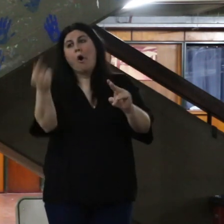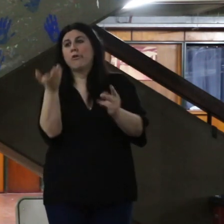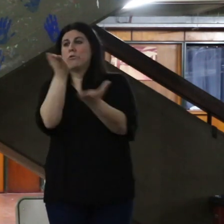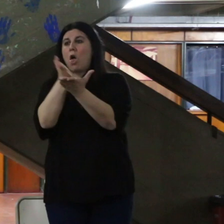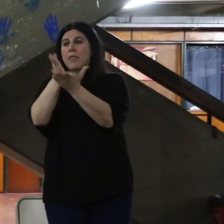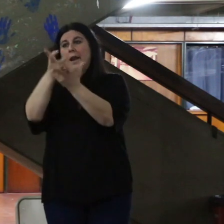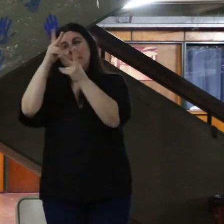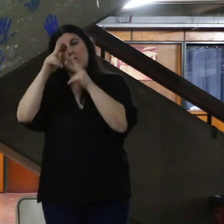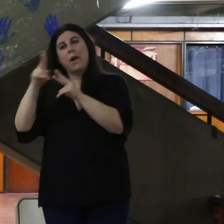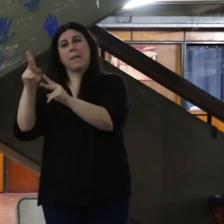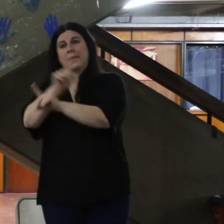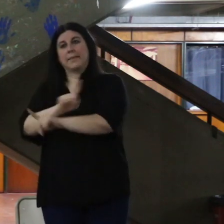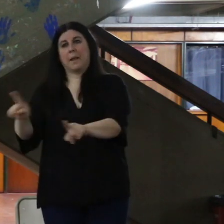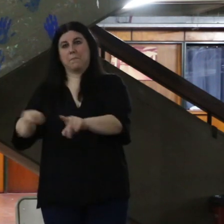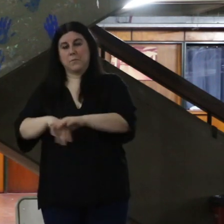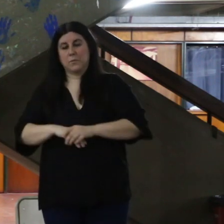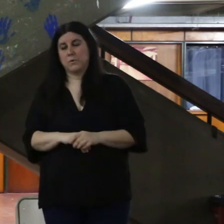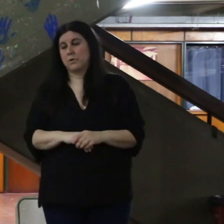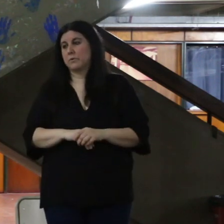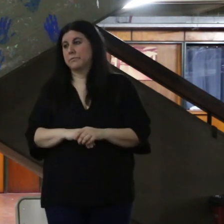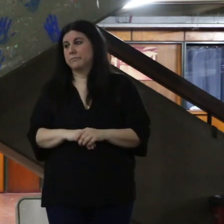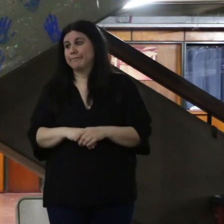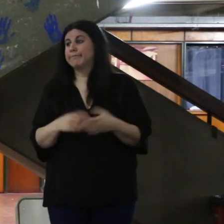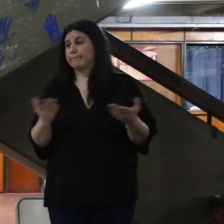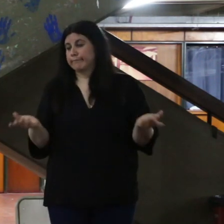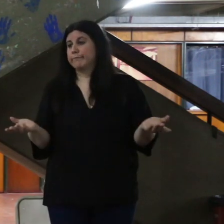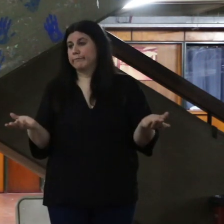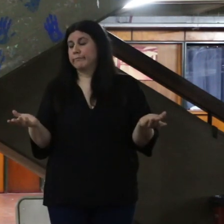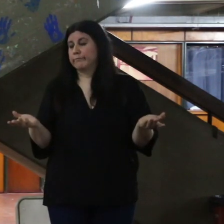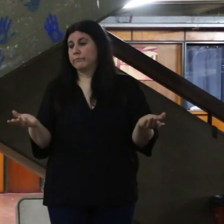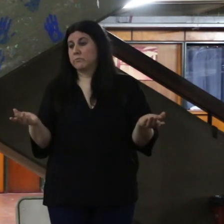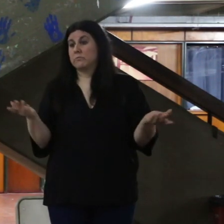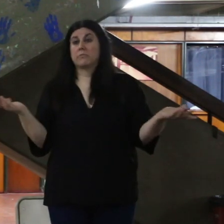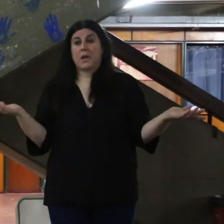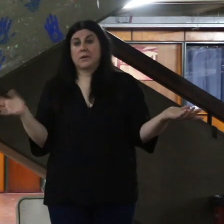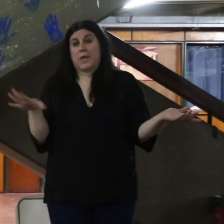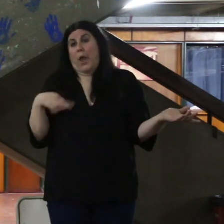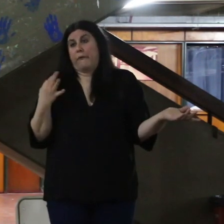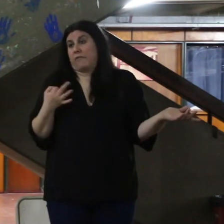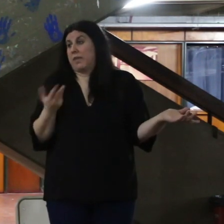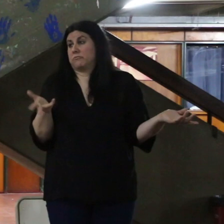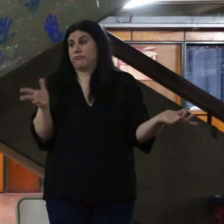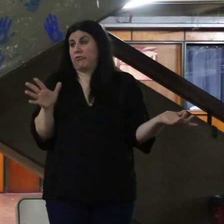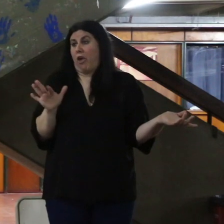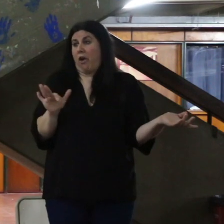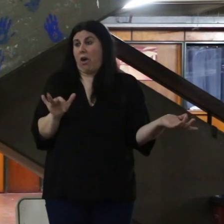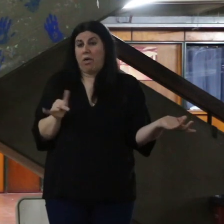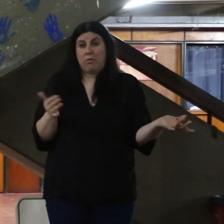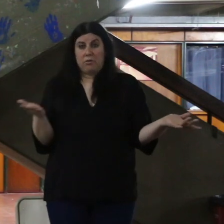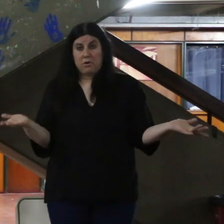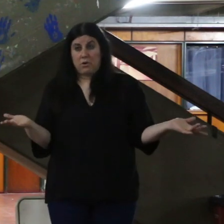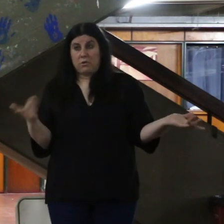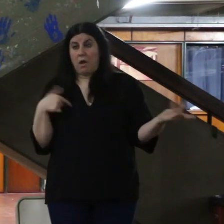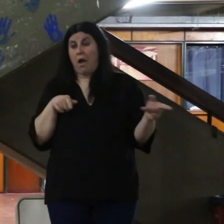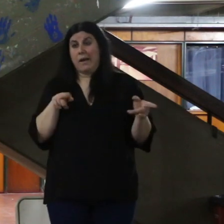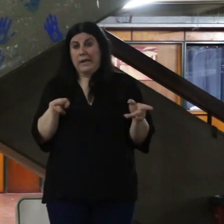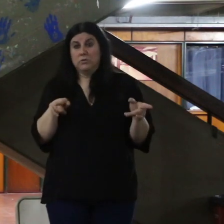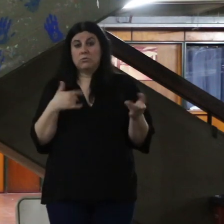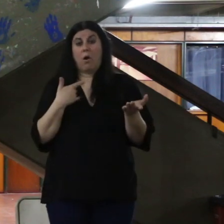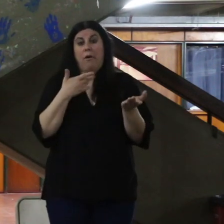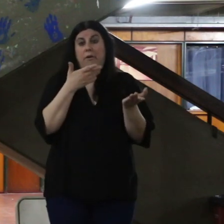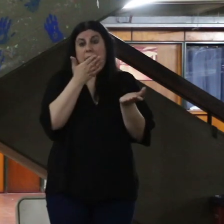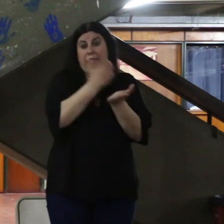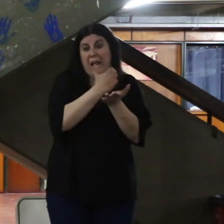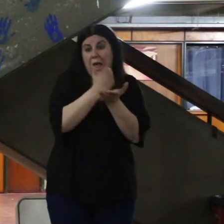derechos. ¿Sí? Es decir, que en la vida cotidiana todo esto está conectado.